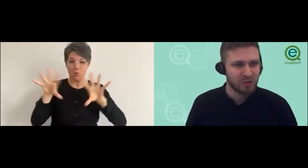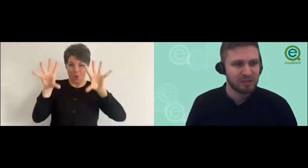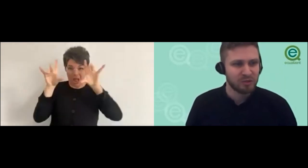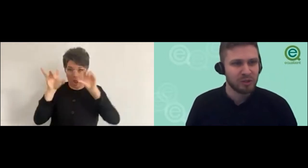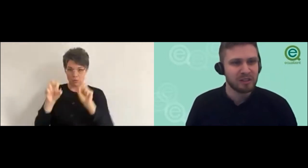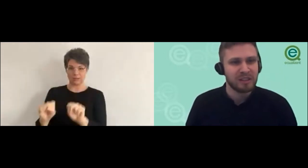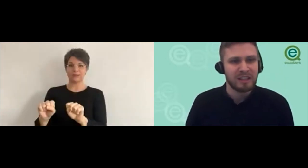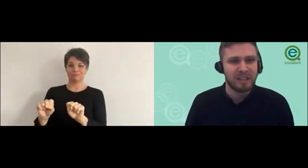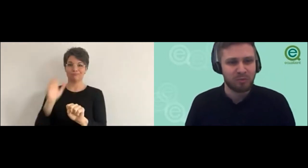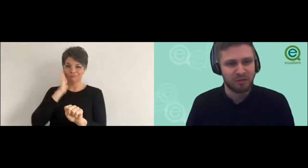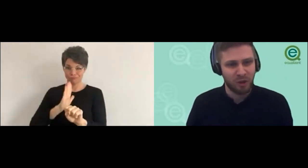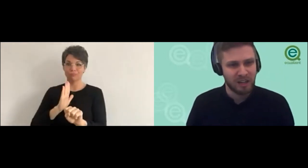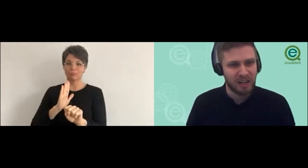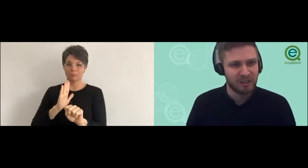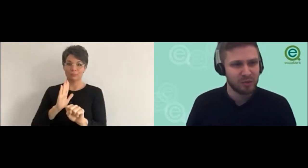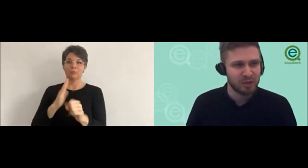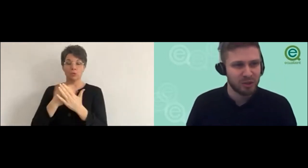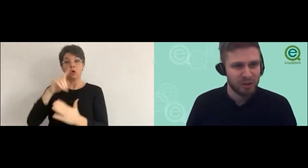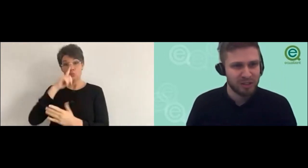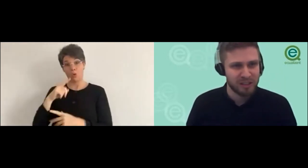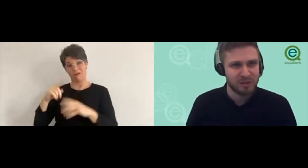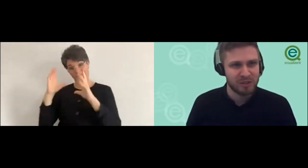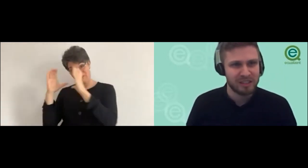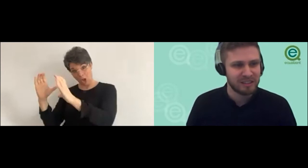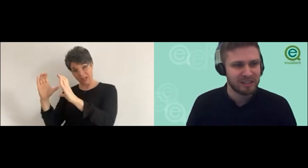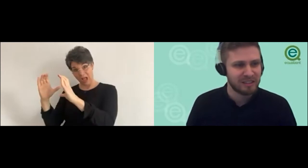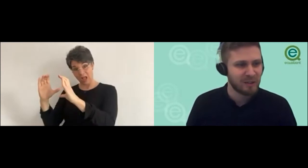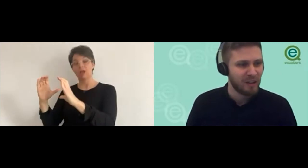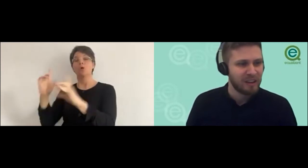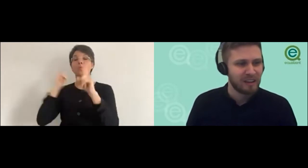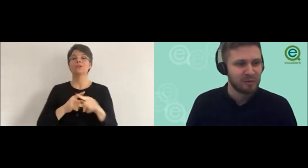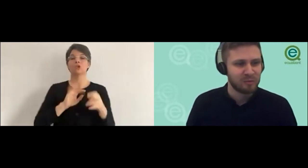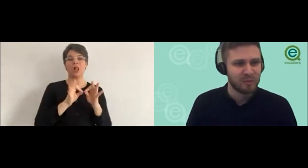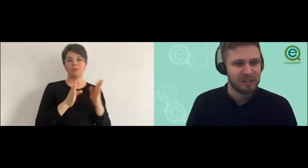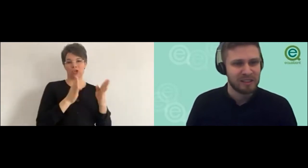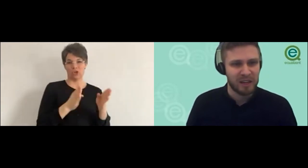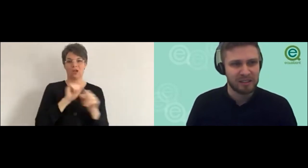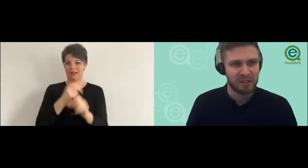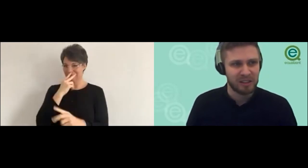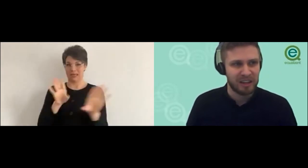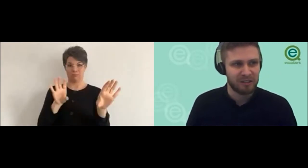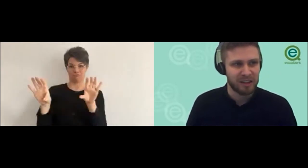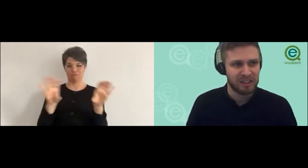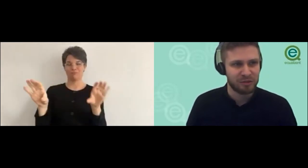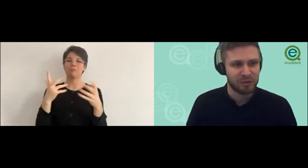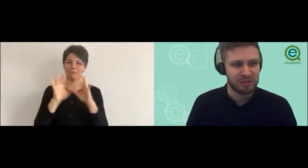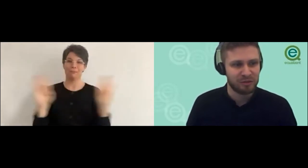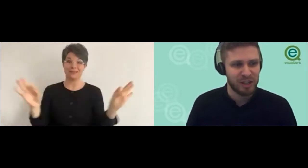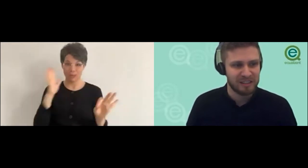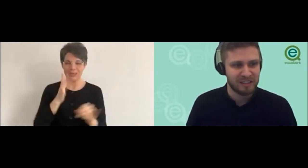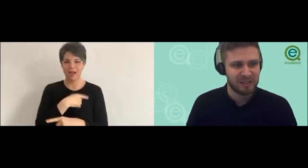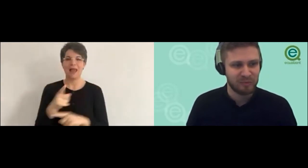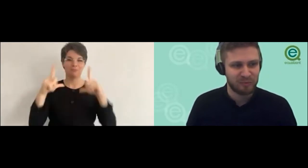können, sodass nur eben der Vortrag und die Dolmetscherin zu sehen ist. Das macht es deutlich einfacher dann für